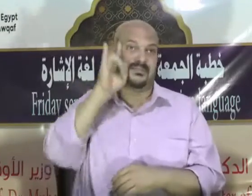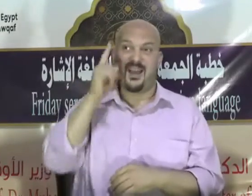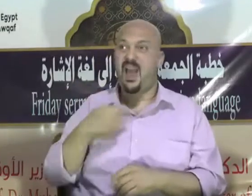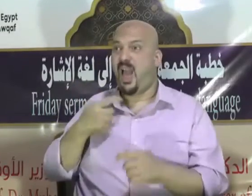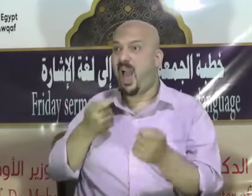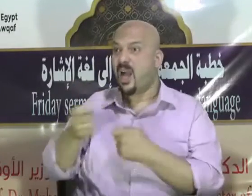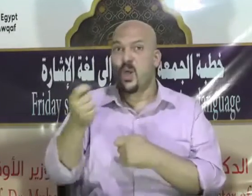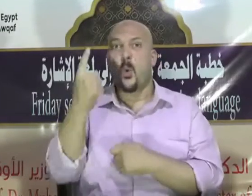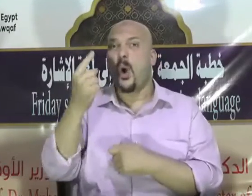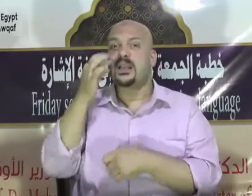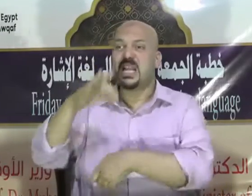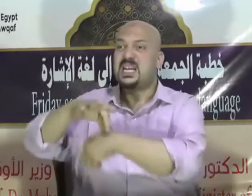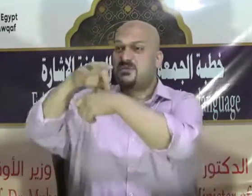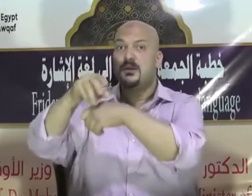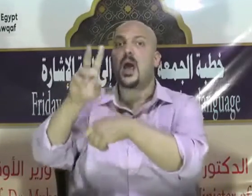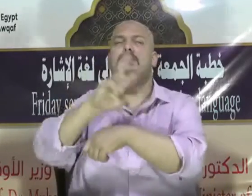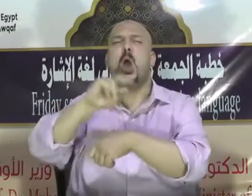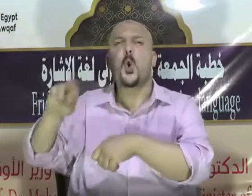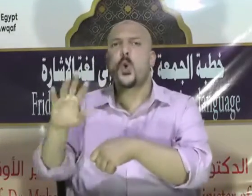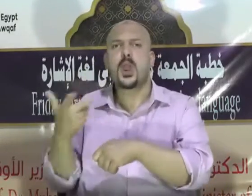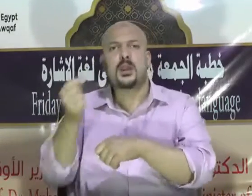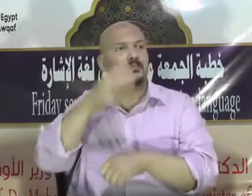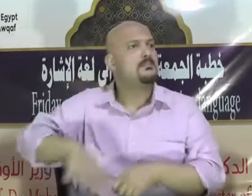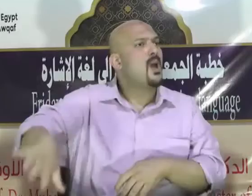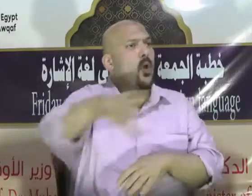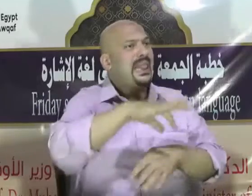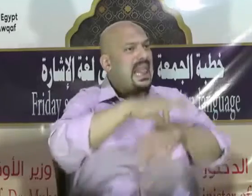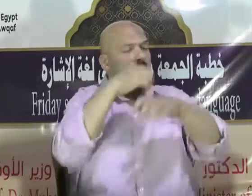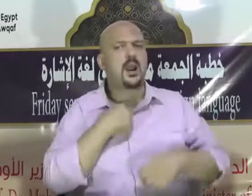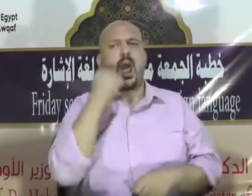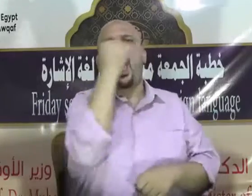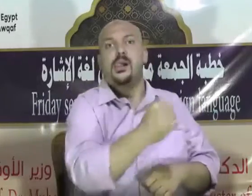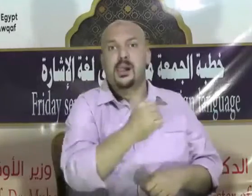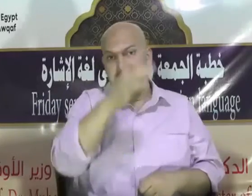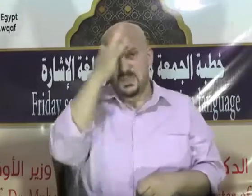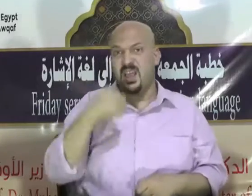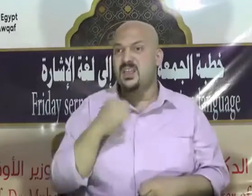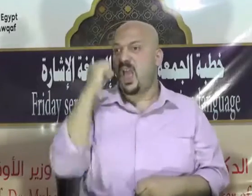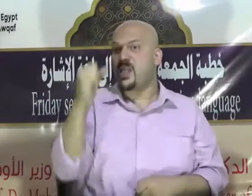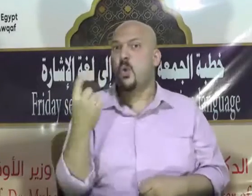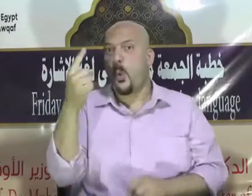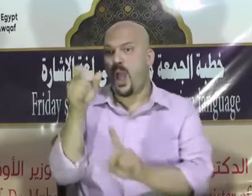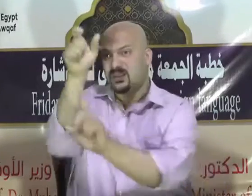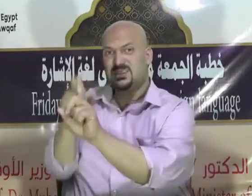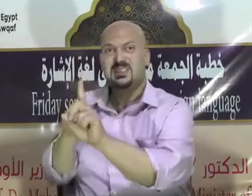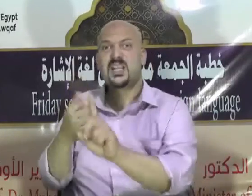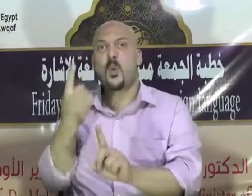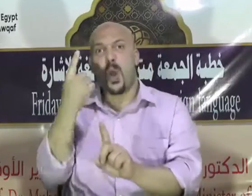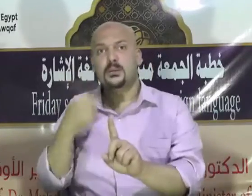كلها، فقال سبحانه: من قتل نفسا بغير نفس أو فساد